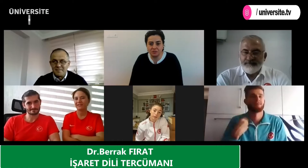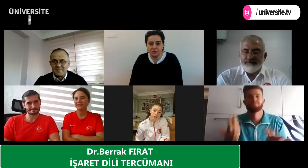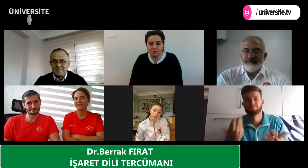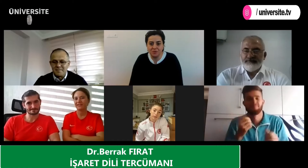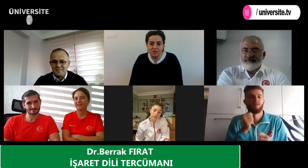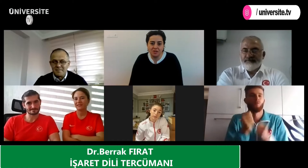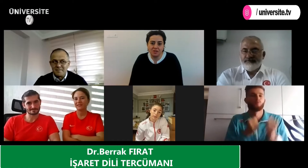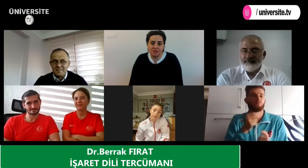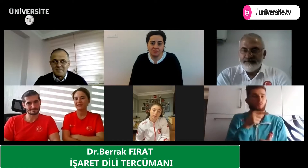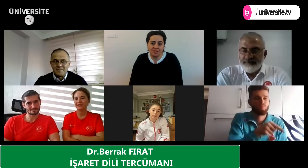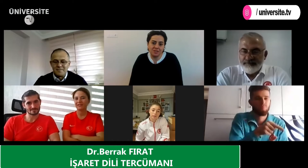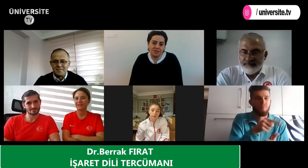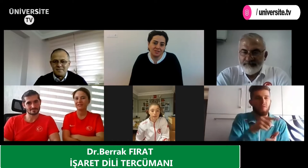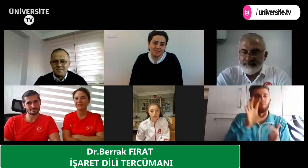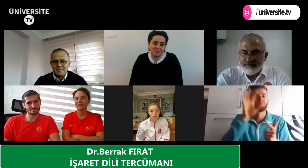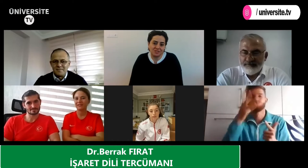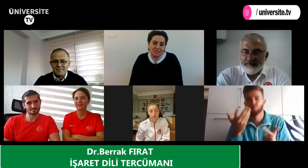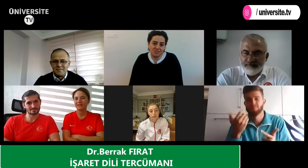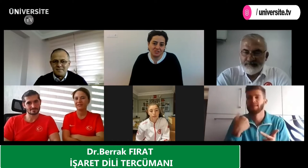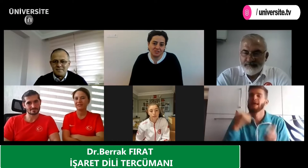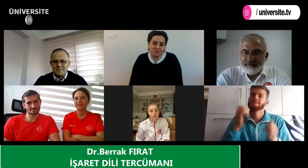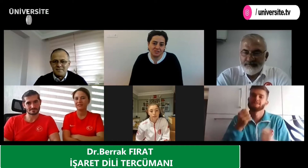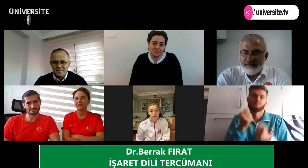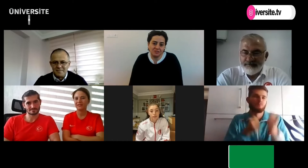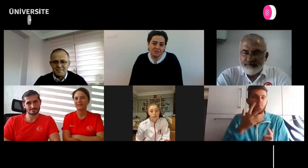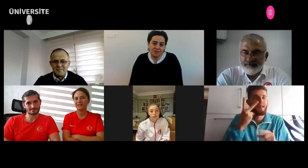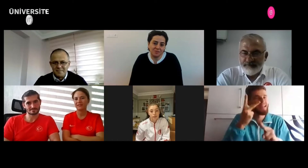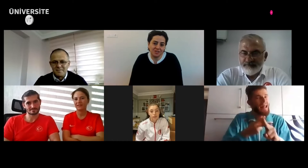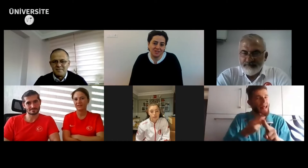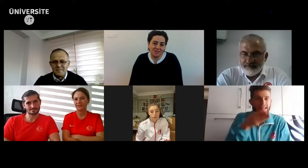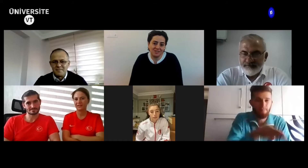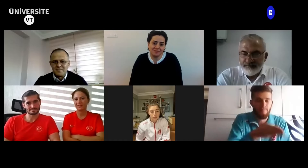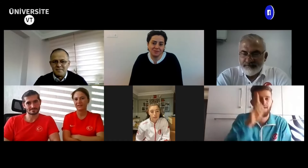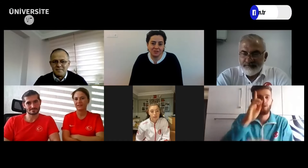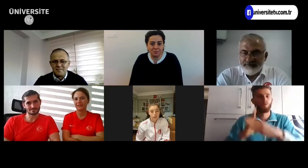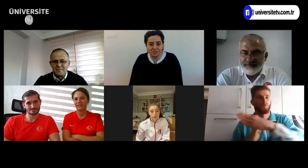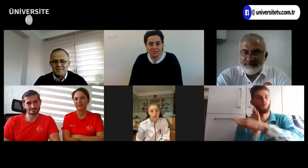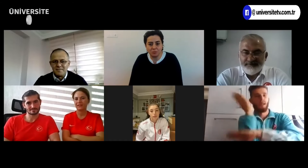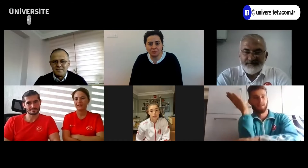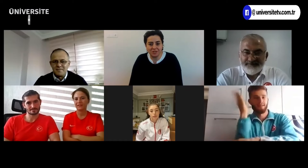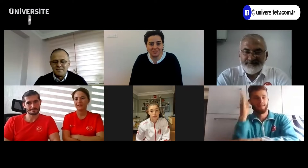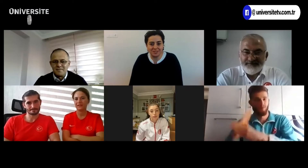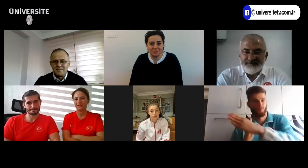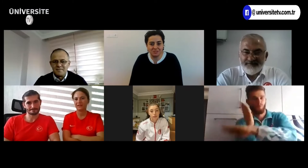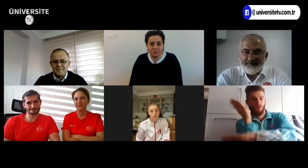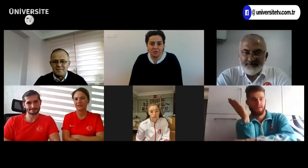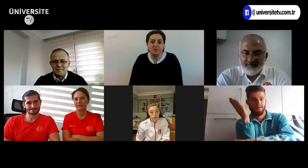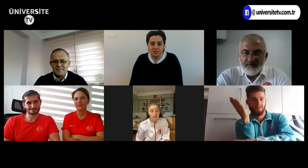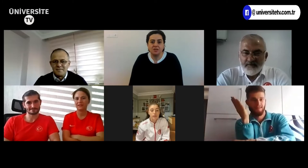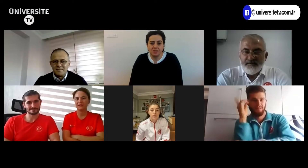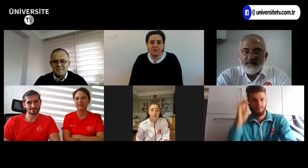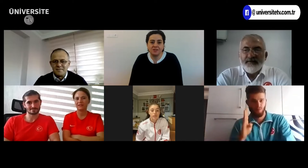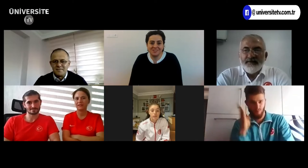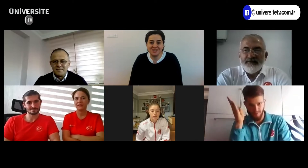Ancak antrenörüm beni atletizme seçti ve ilk basketbol biraz denemiştim